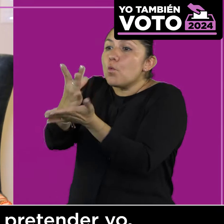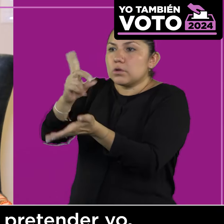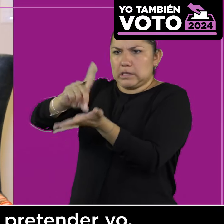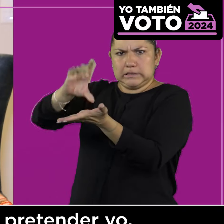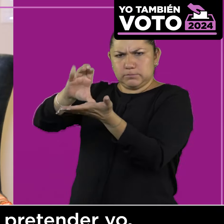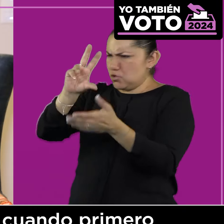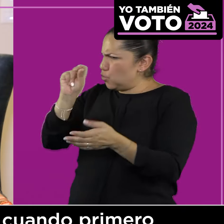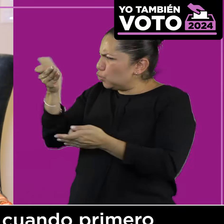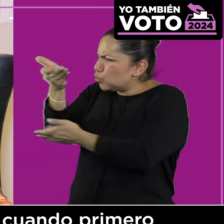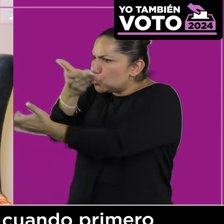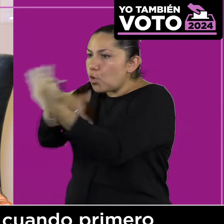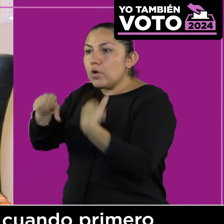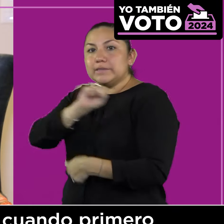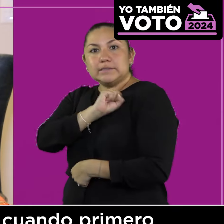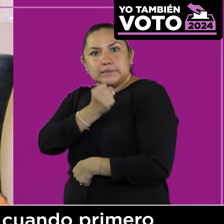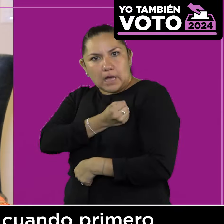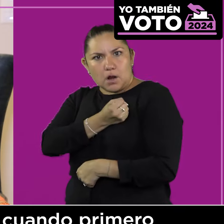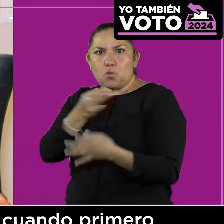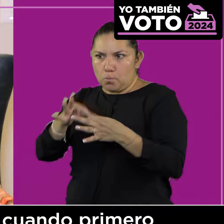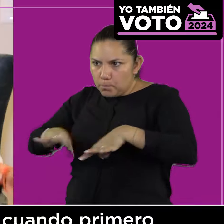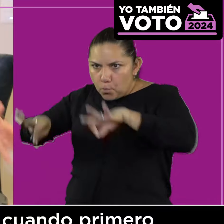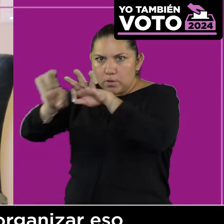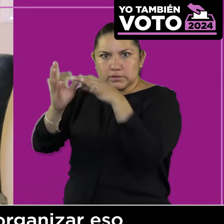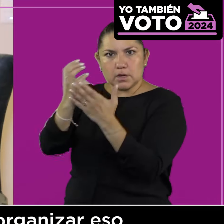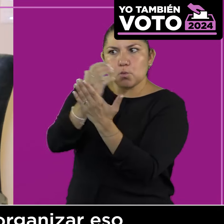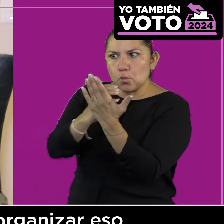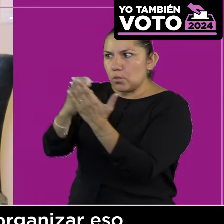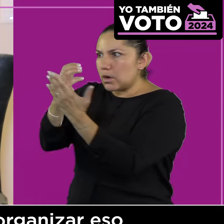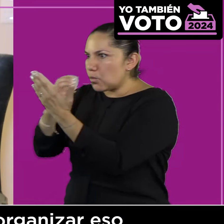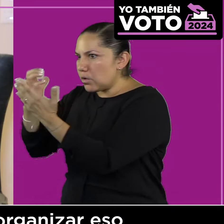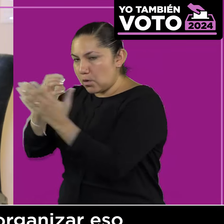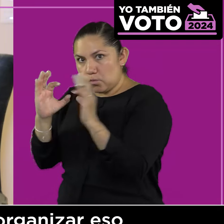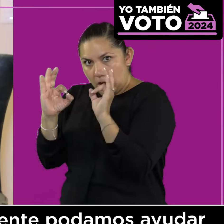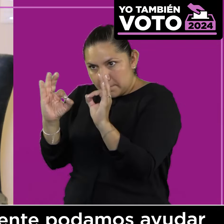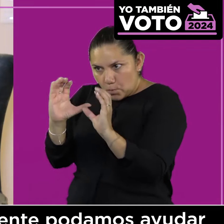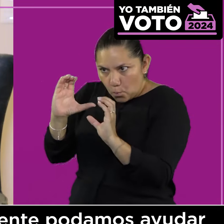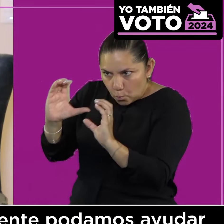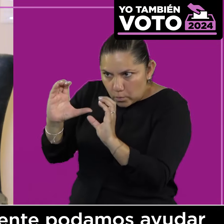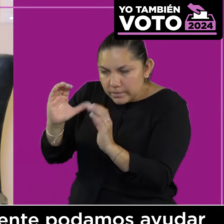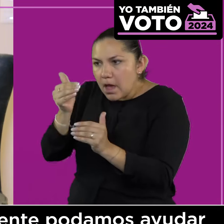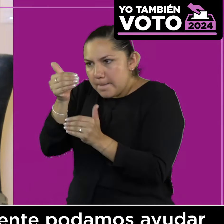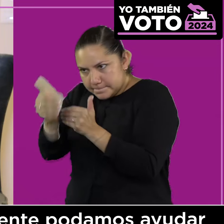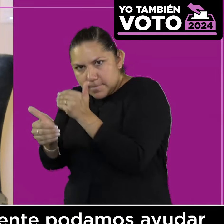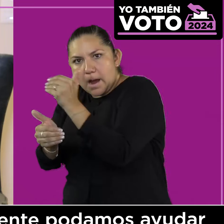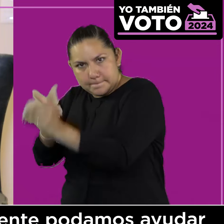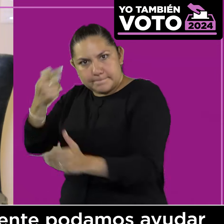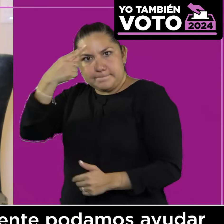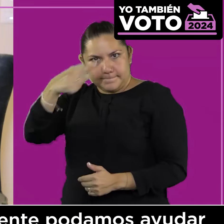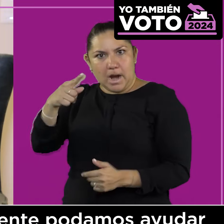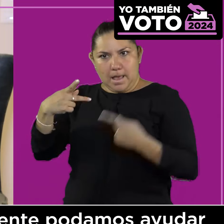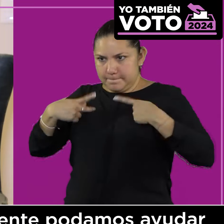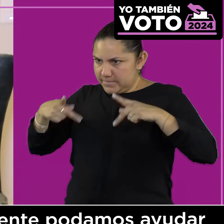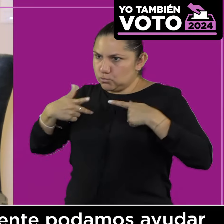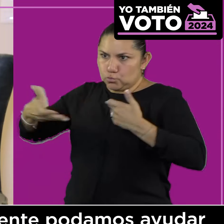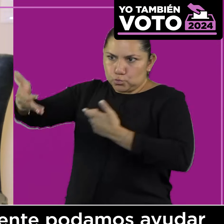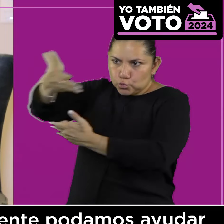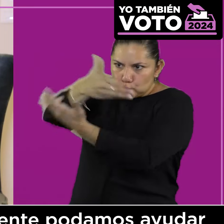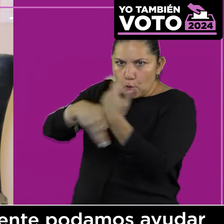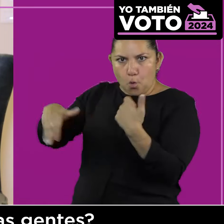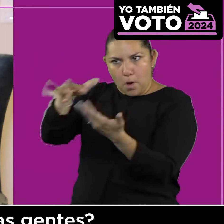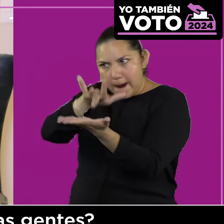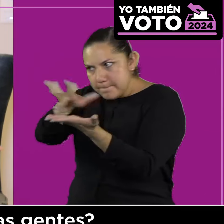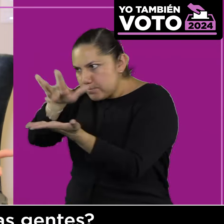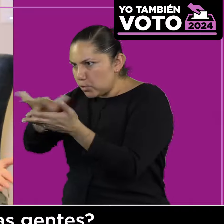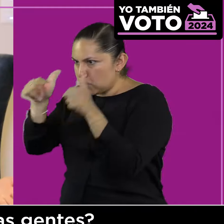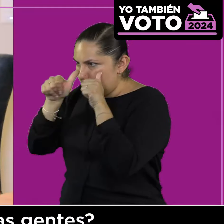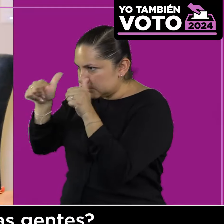pretender yo ayudar a todos cuando primero tengo que organizar eso para que por pues Para que posteriormente podamos ayudar